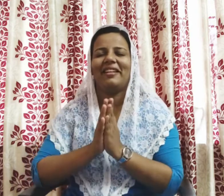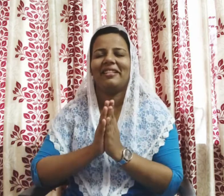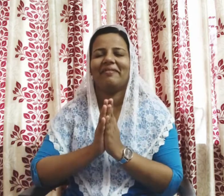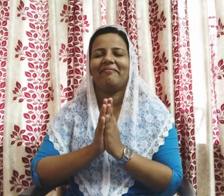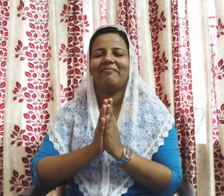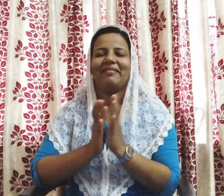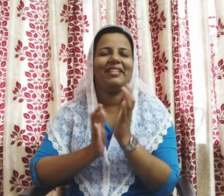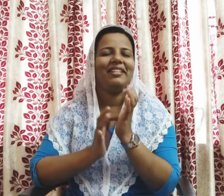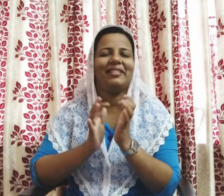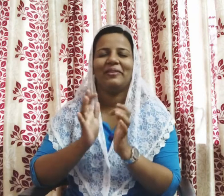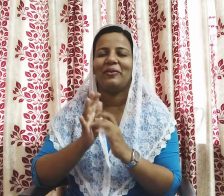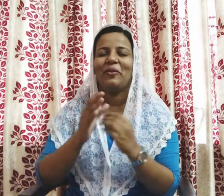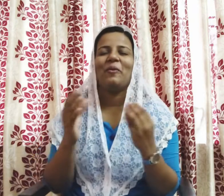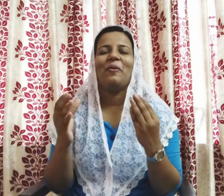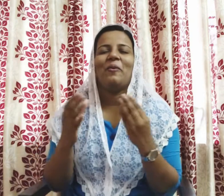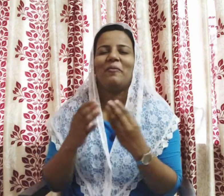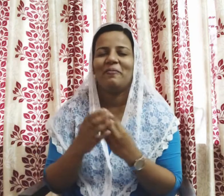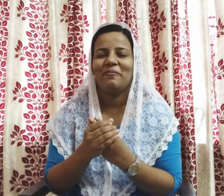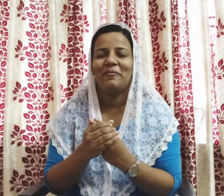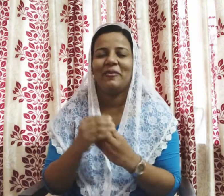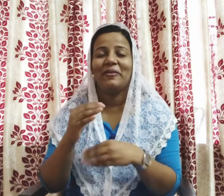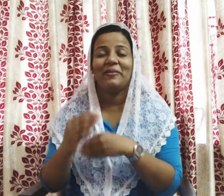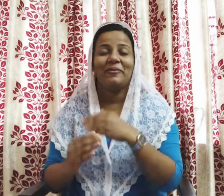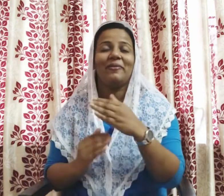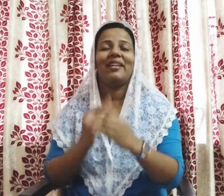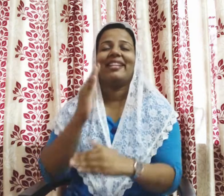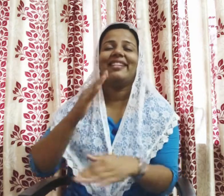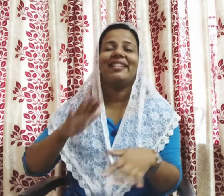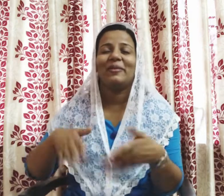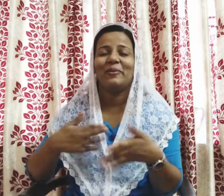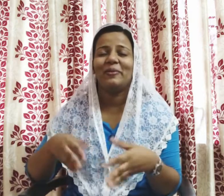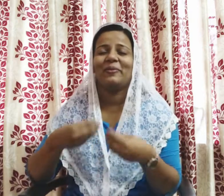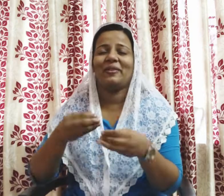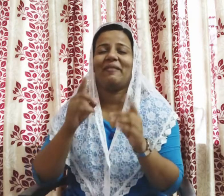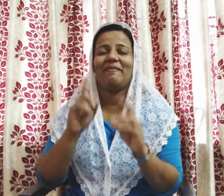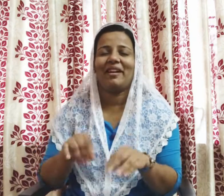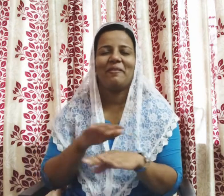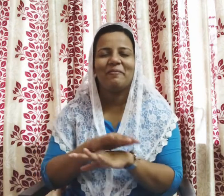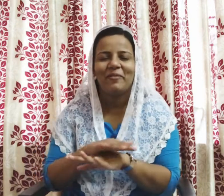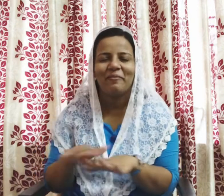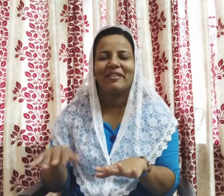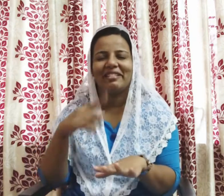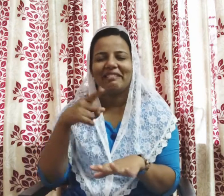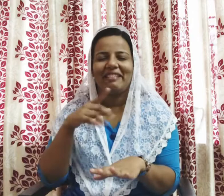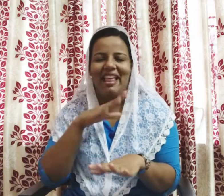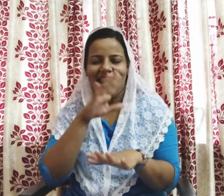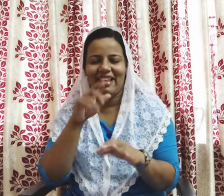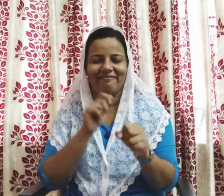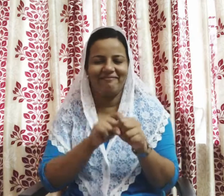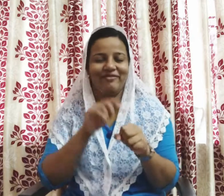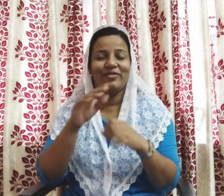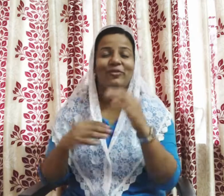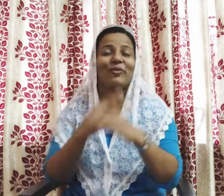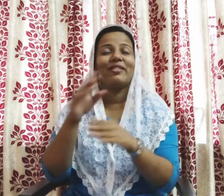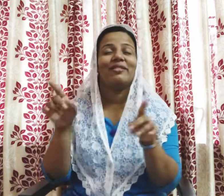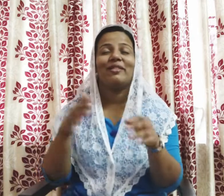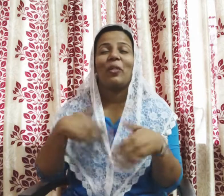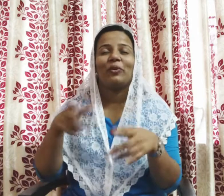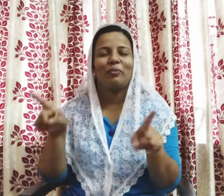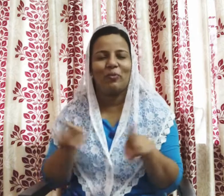ഇവർ യേശു ക്രിസ്തുവിനോടുകൂടെ സ്വർഗത്തിൽ സന്തോഷിപ്പാൻ തക്കവണ്ണം ഈ ഭൂമിയിലെ ജീവിതം ക്രമീകൃതമായി തീരട്ടെ എന്ന് പ്രാർത്ഥിക്കുന്നു.